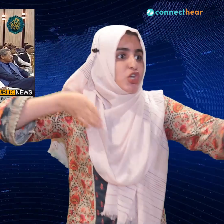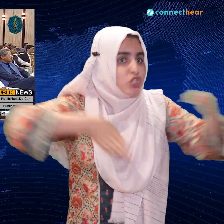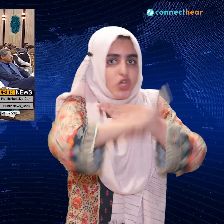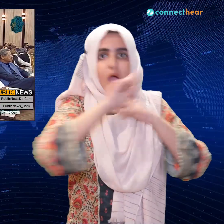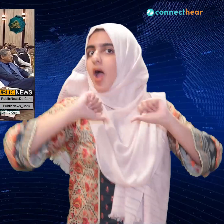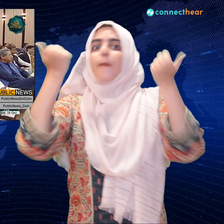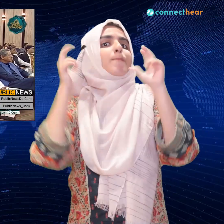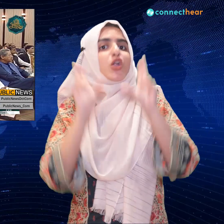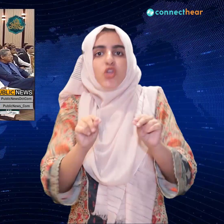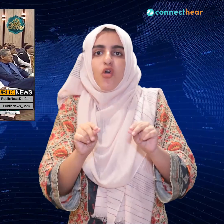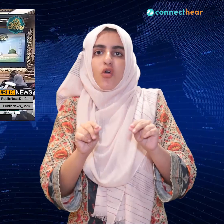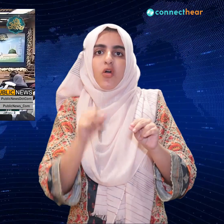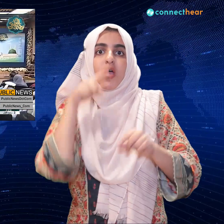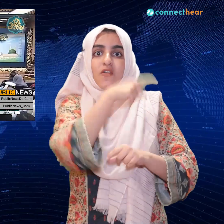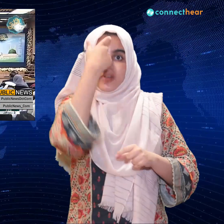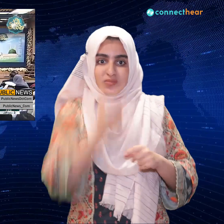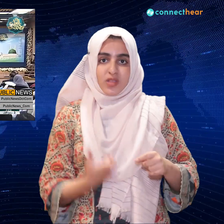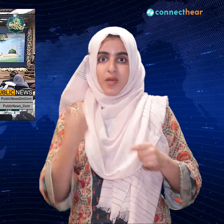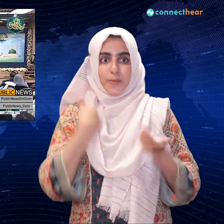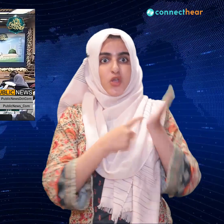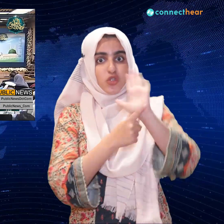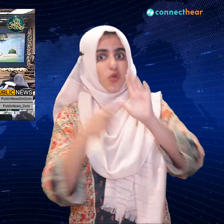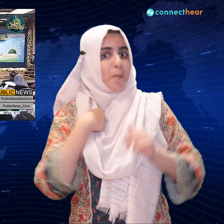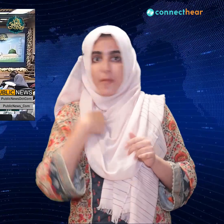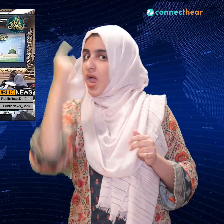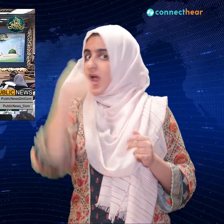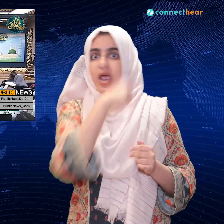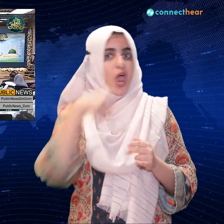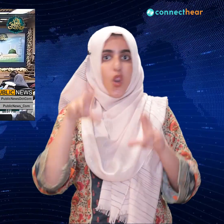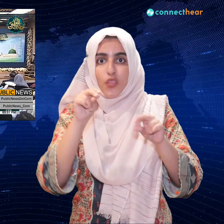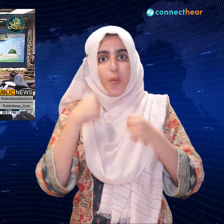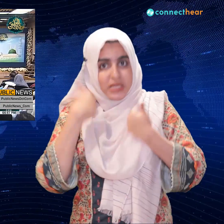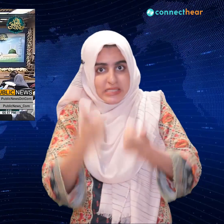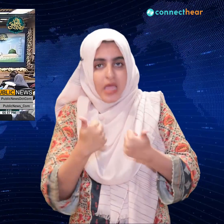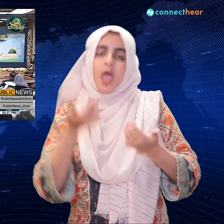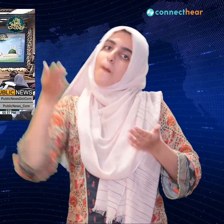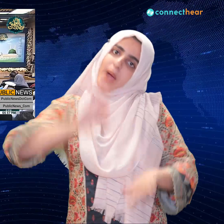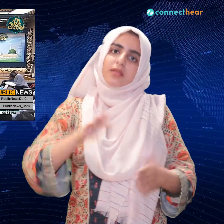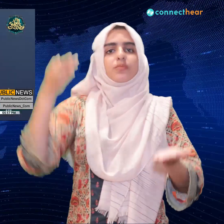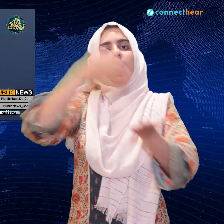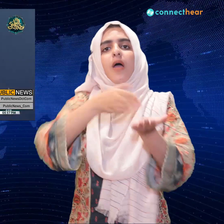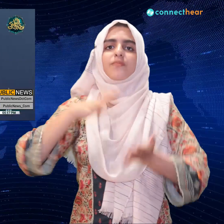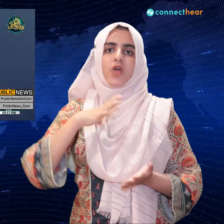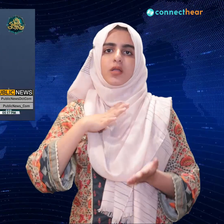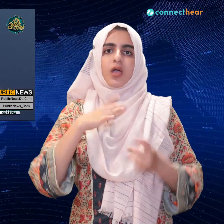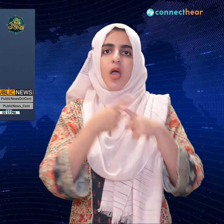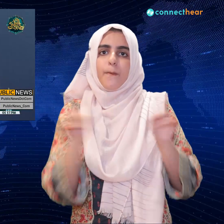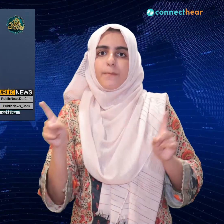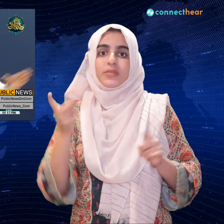دے، جب تک وہ اپنے آپ کو کلیئر نہیں کرتا. ہمارا ایک چلا گیا تھا سیاستدار وہ ہارٹ ٹاک کے